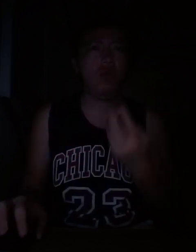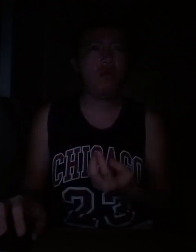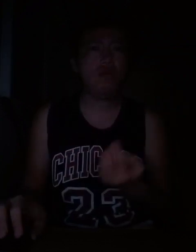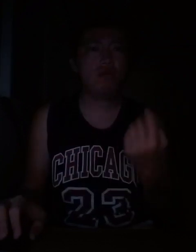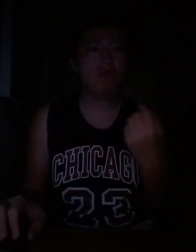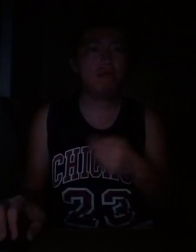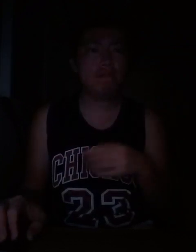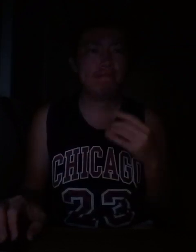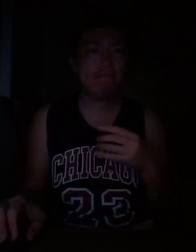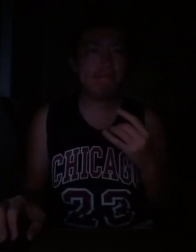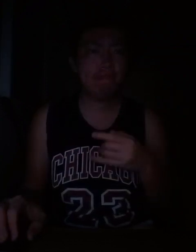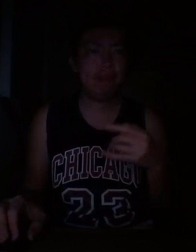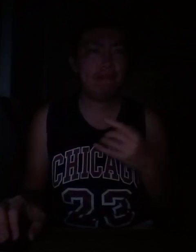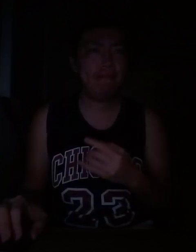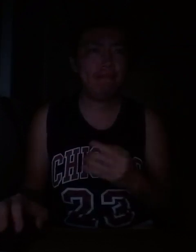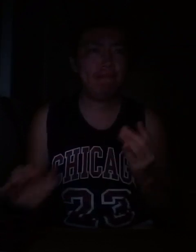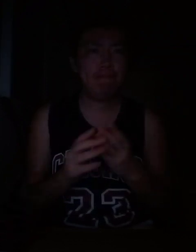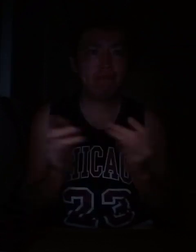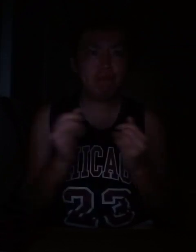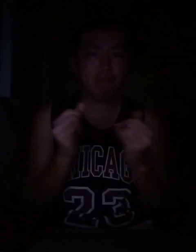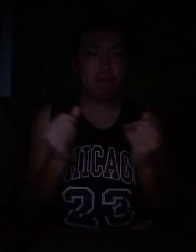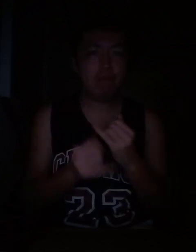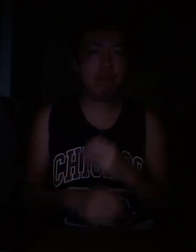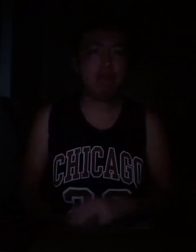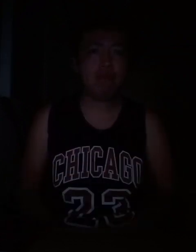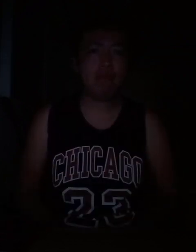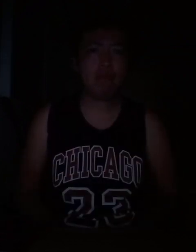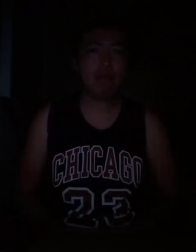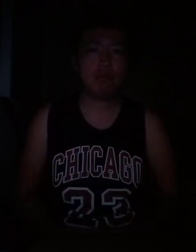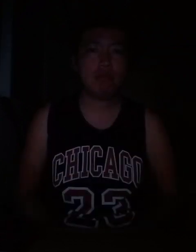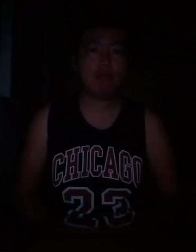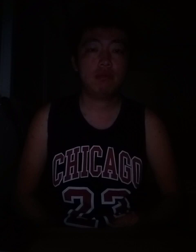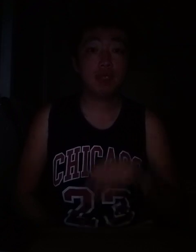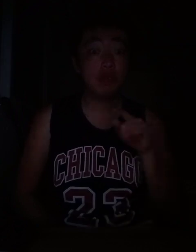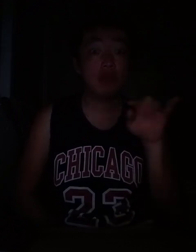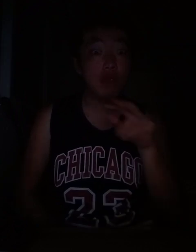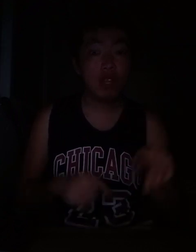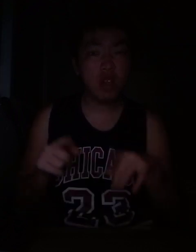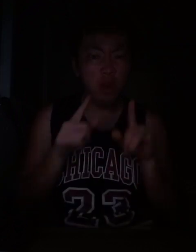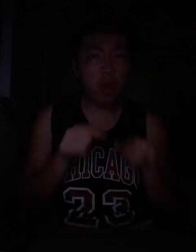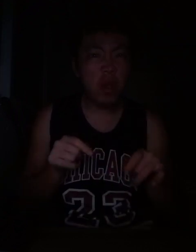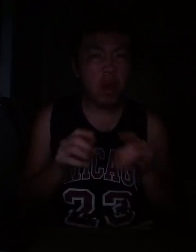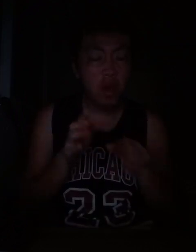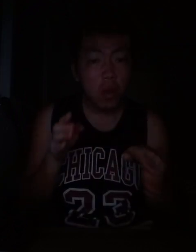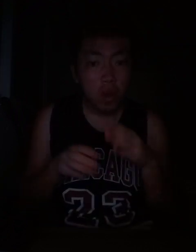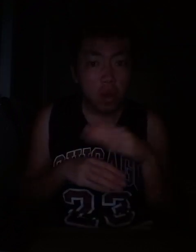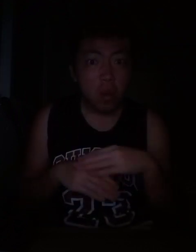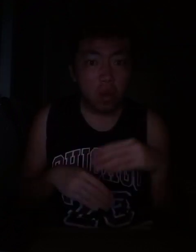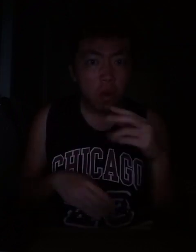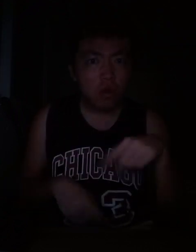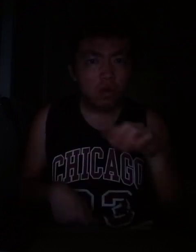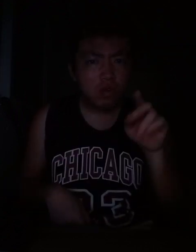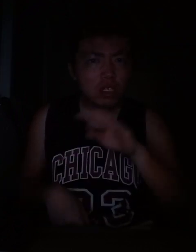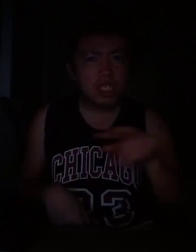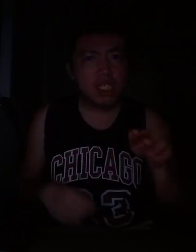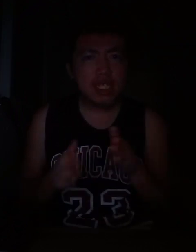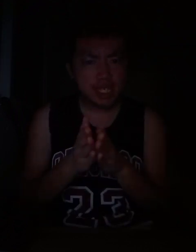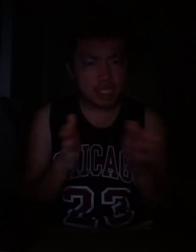사건 상고심 변호인으로도 활동했습니다. 김 변호사와 검찰은 변호사 선임 문제를 놓고 시작부터